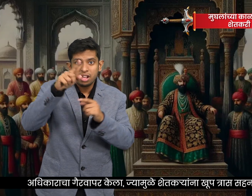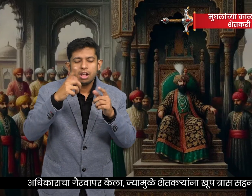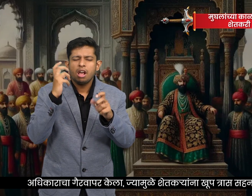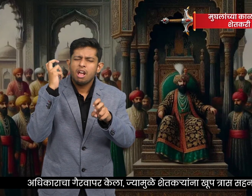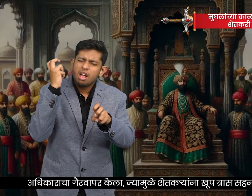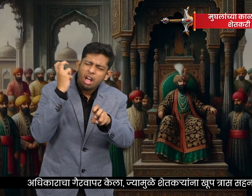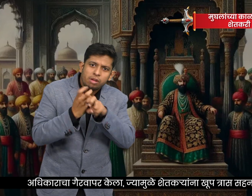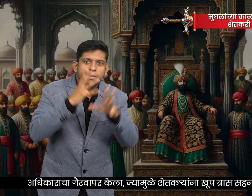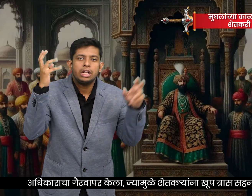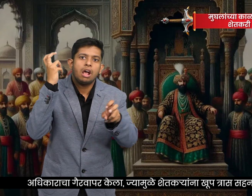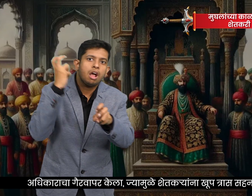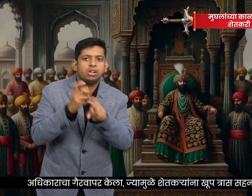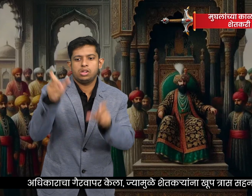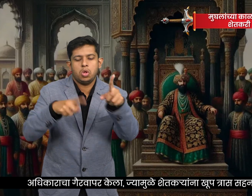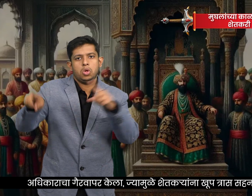सहन करावा लागला.